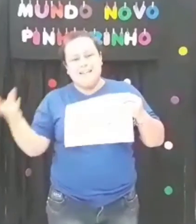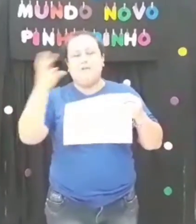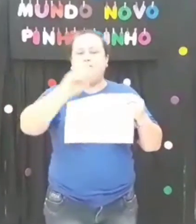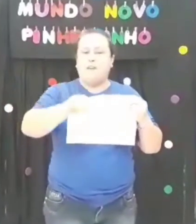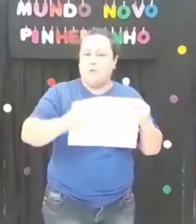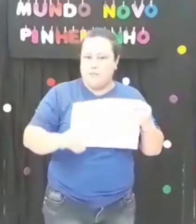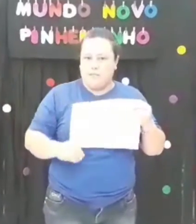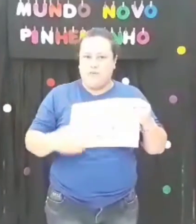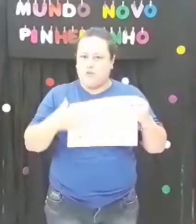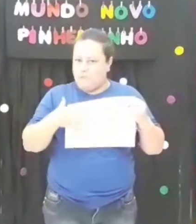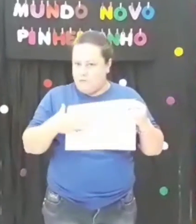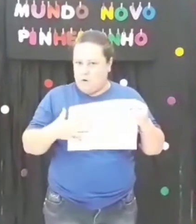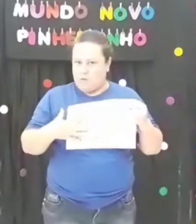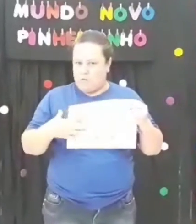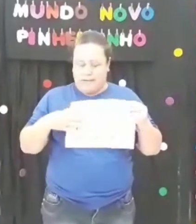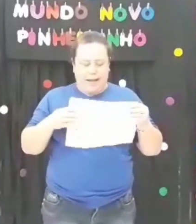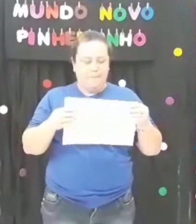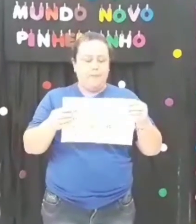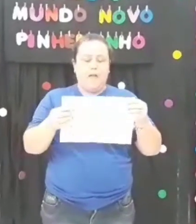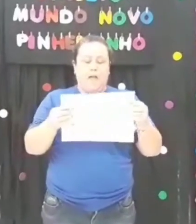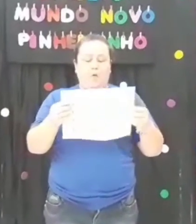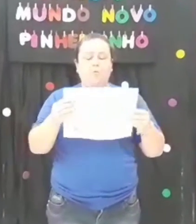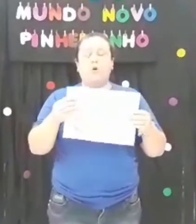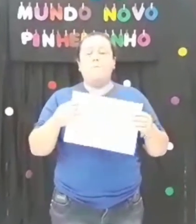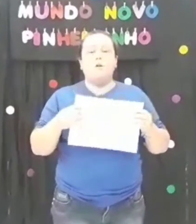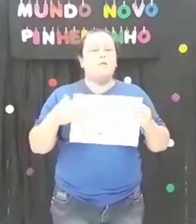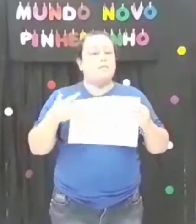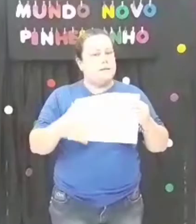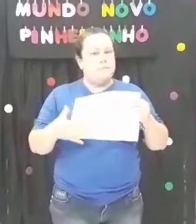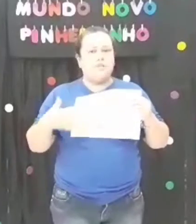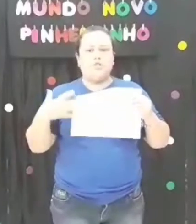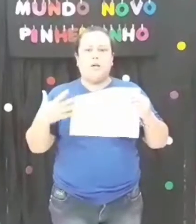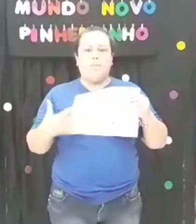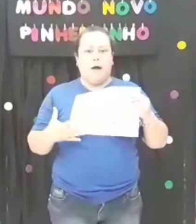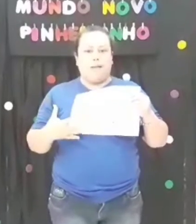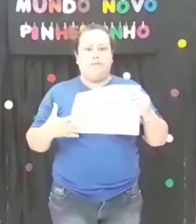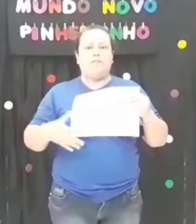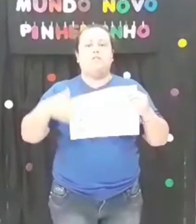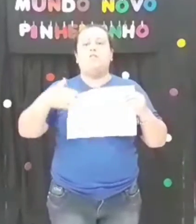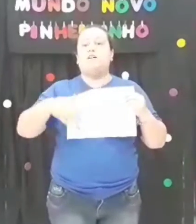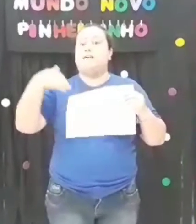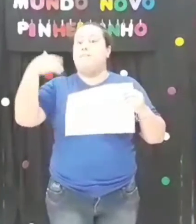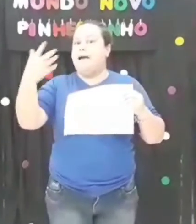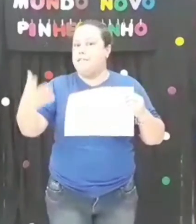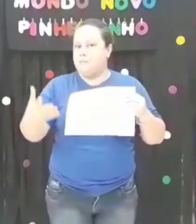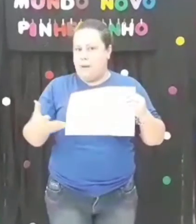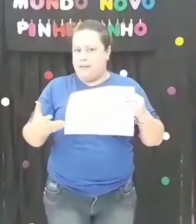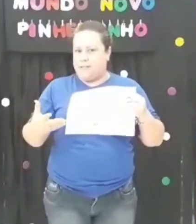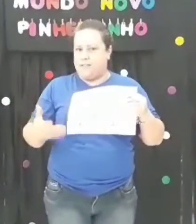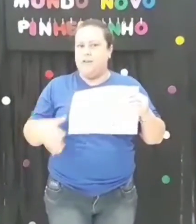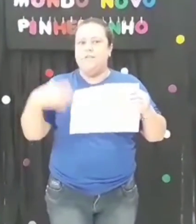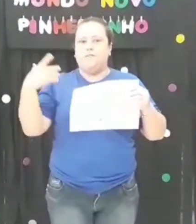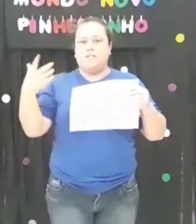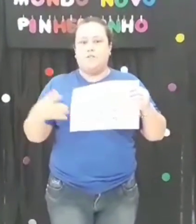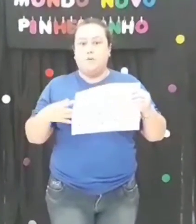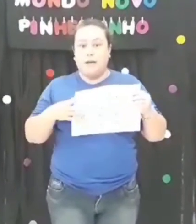no final desse vídeo a foto, tá? É um dominó simples de tabuada. Vocês vão fazer mais peças, vocês vão